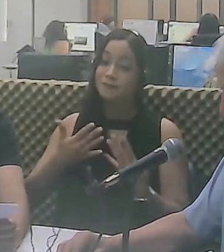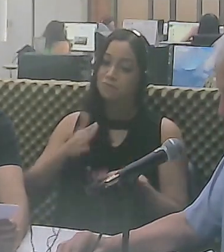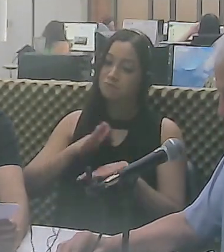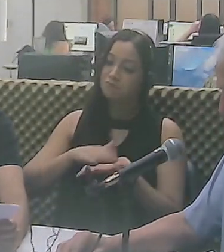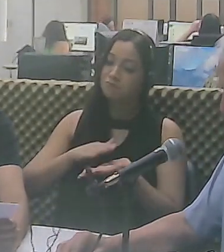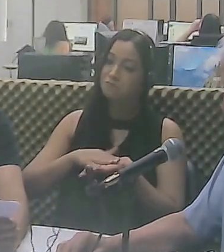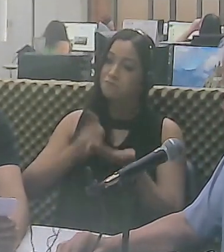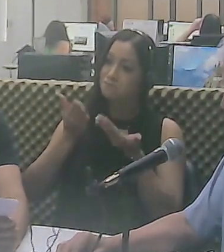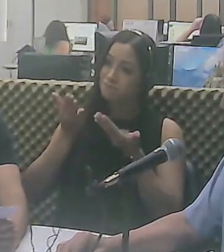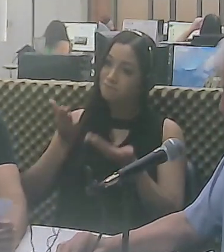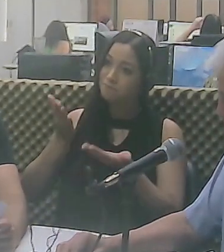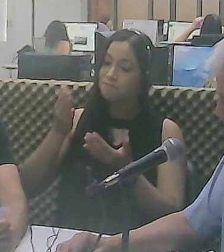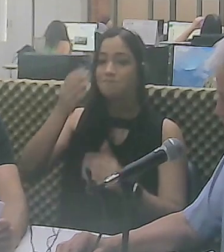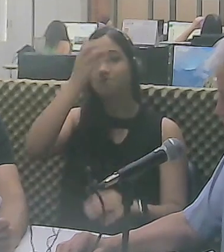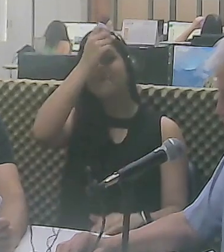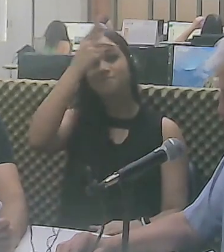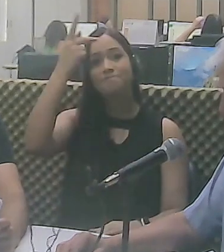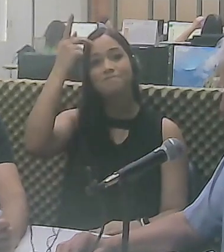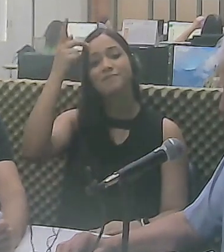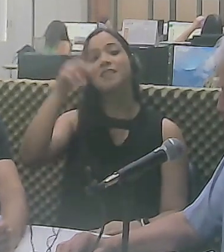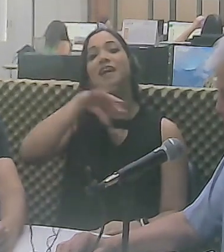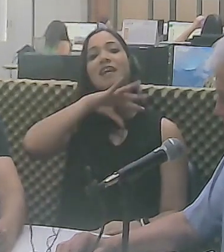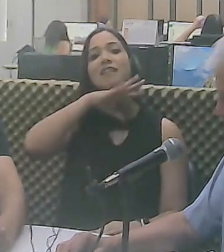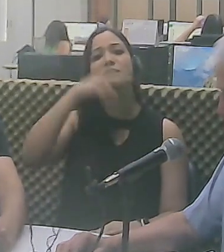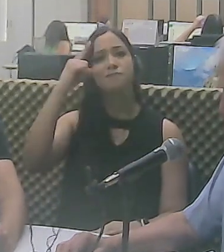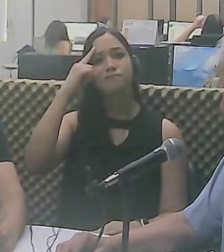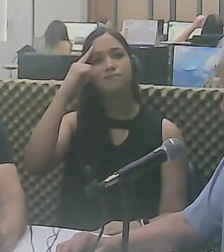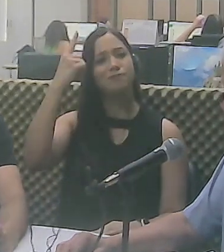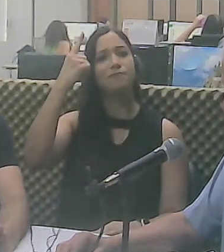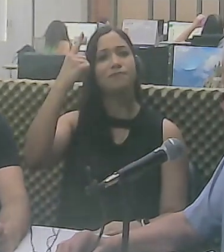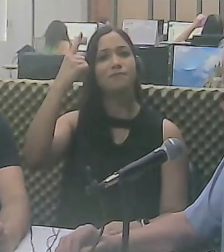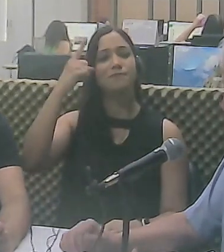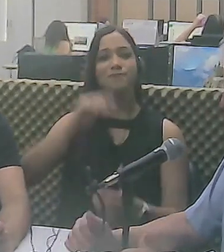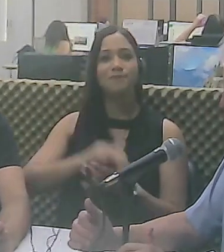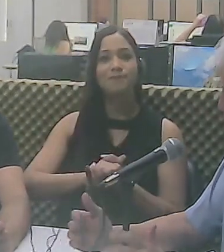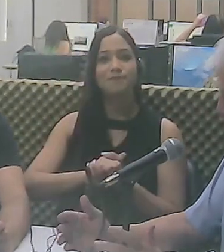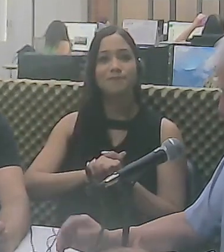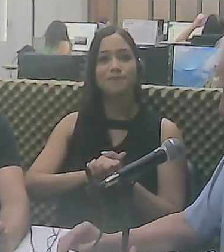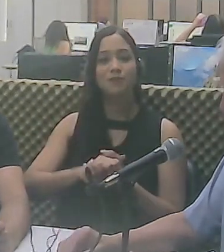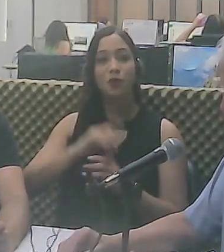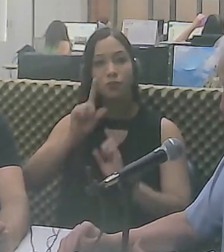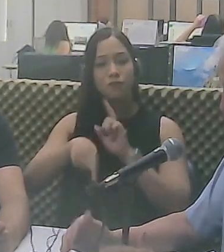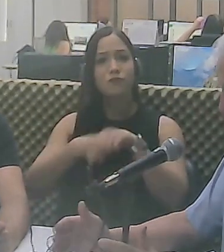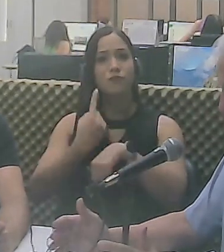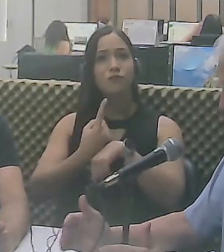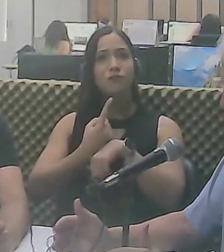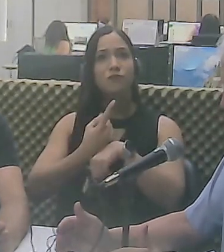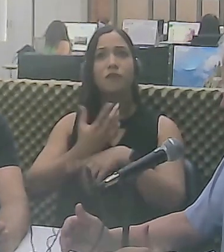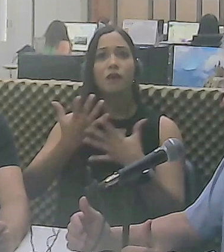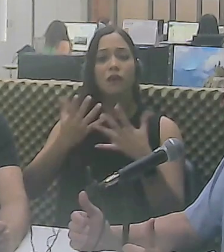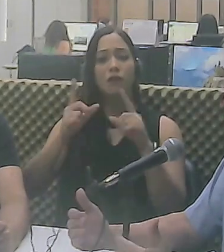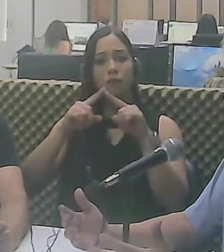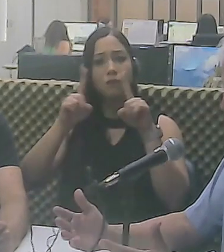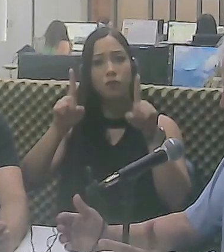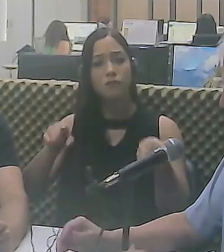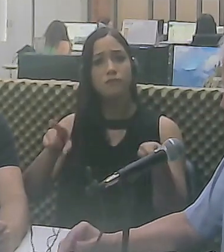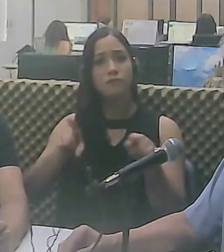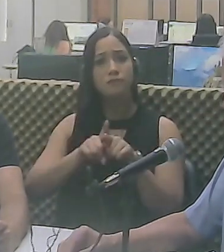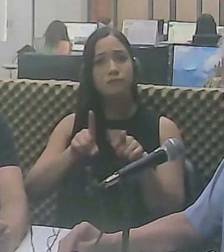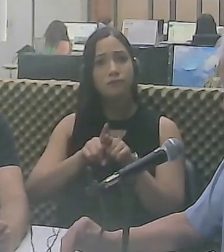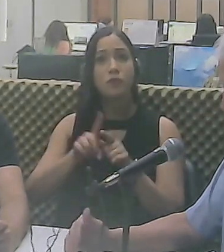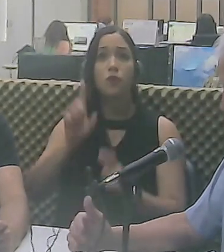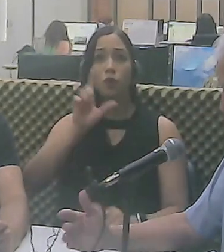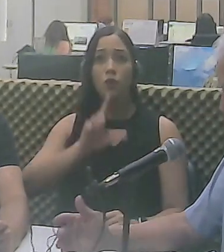parabenizar o prefeito Adão por essa criatividade de essa inovação não só para o servidor mas também